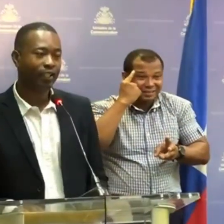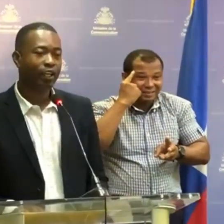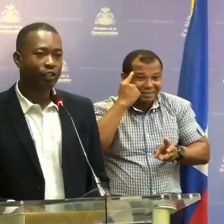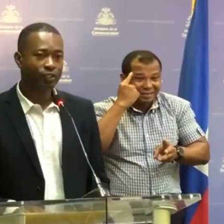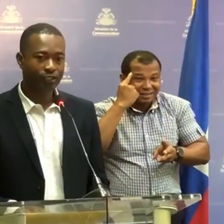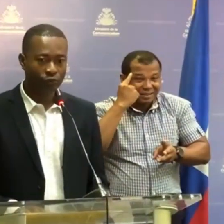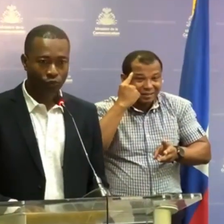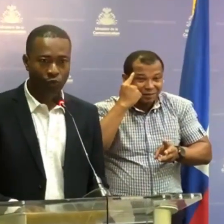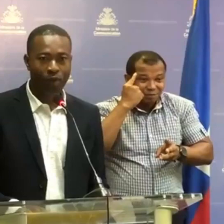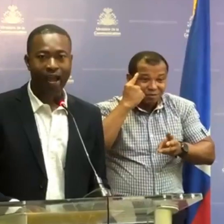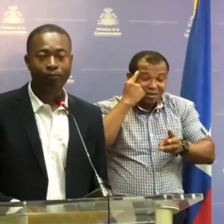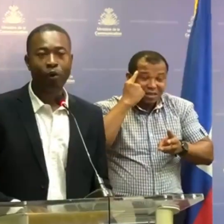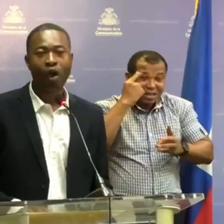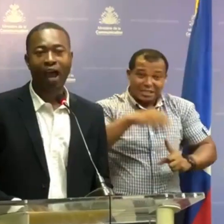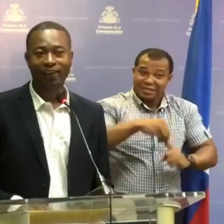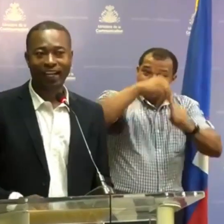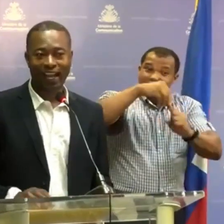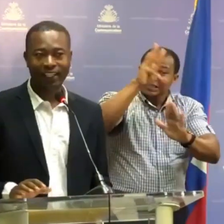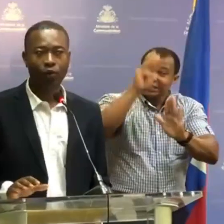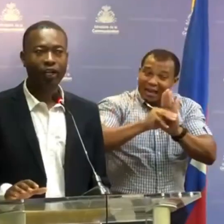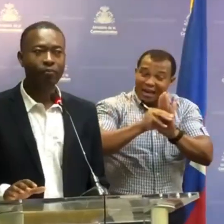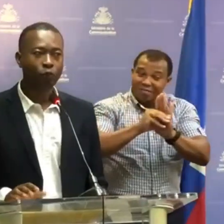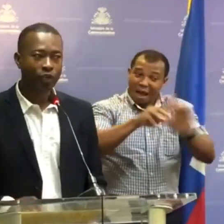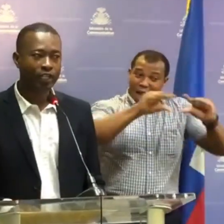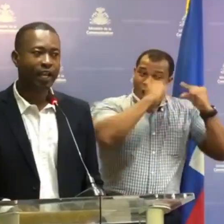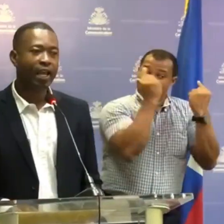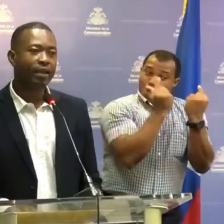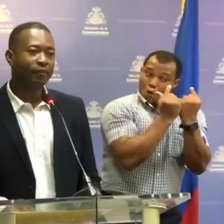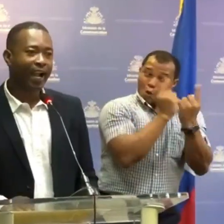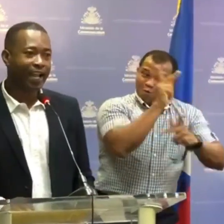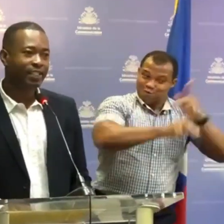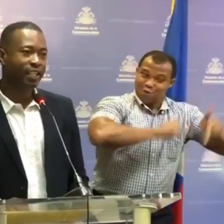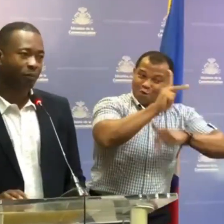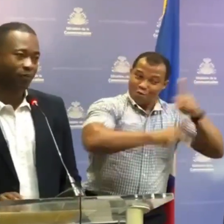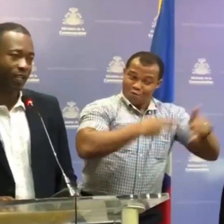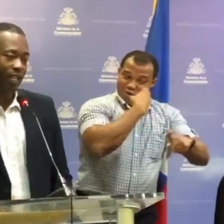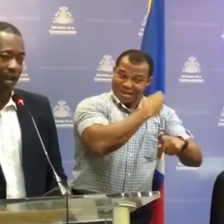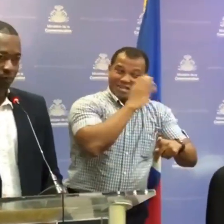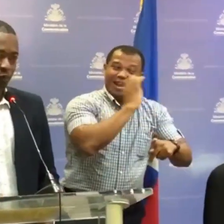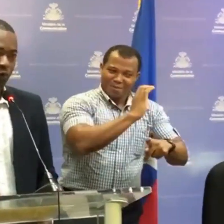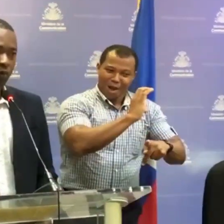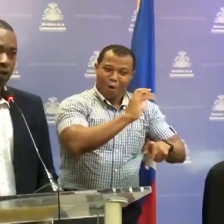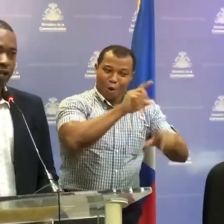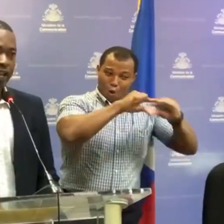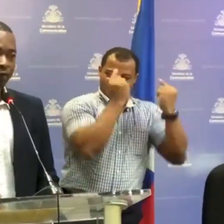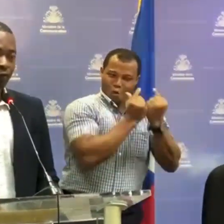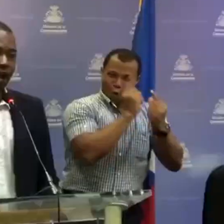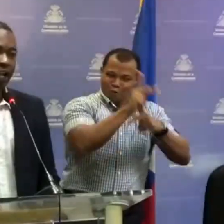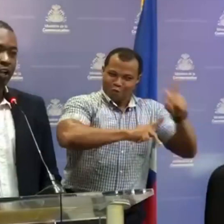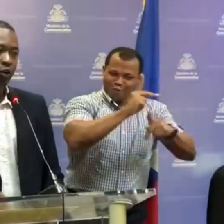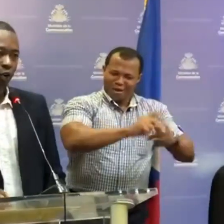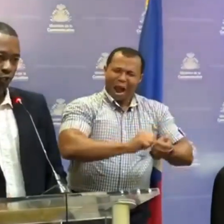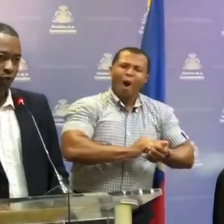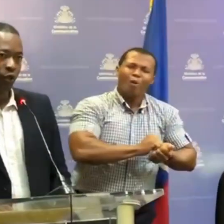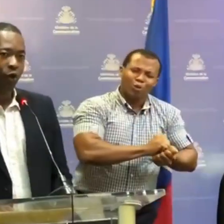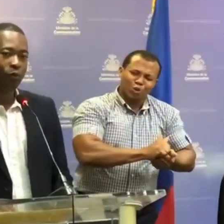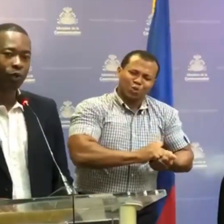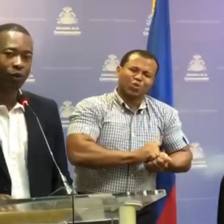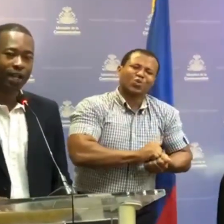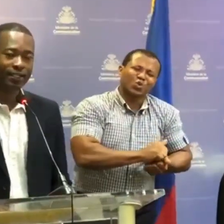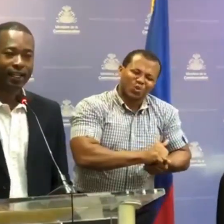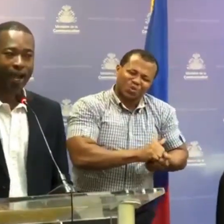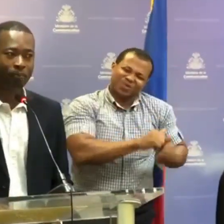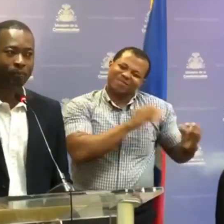tête. Si tout par rapport avec la catégorie monde qui est vulnérable, des fois, lorsque on